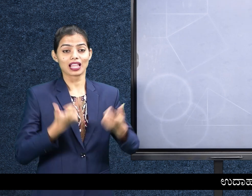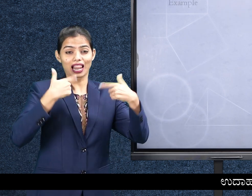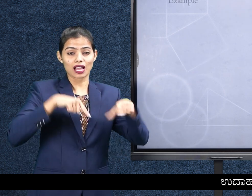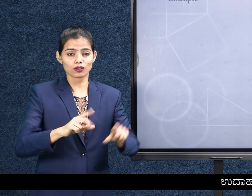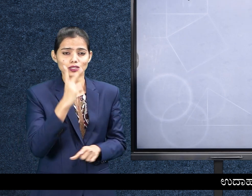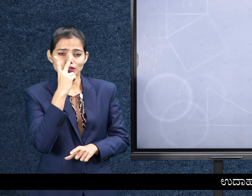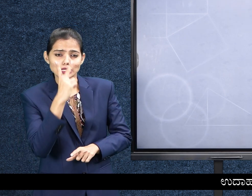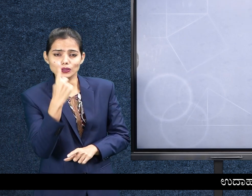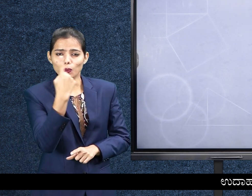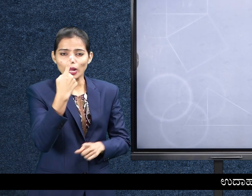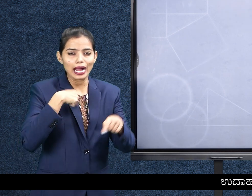ಉದಾಹರಣೆ